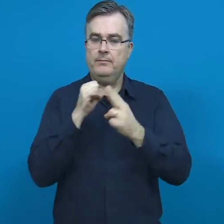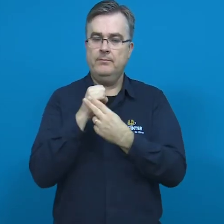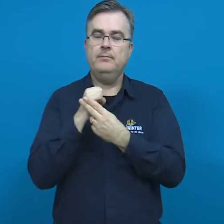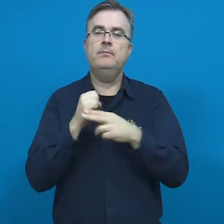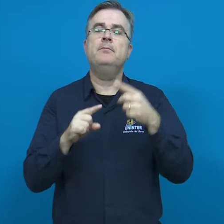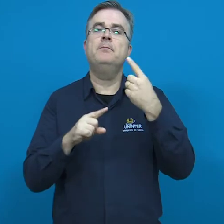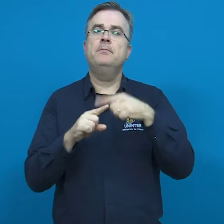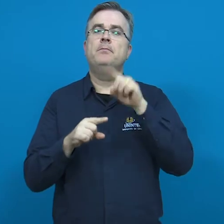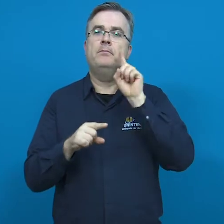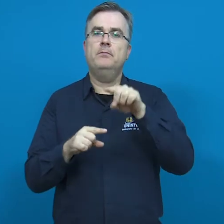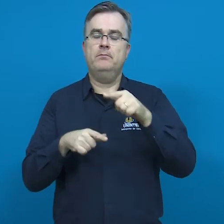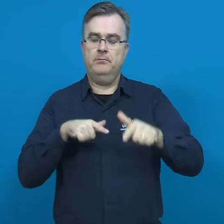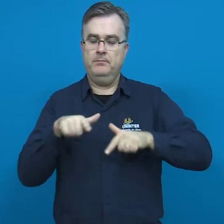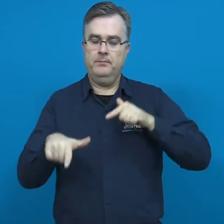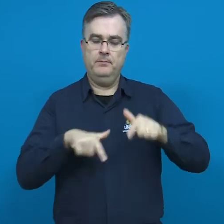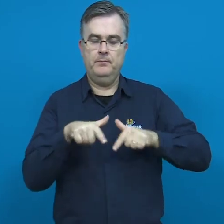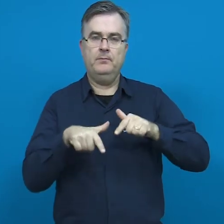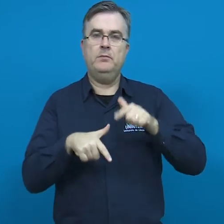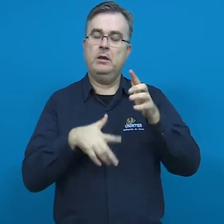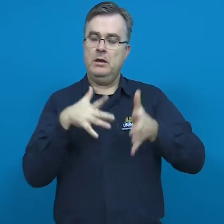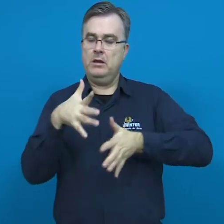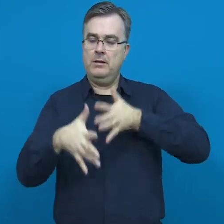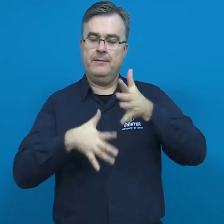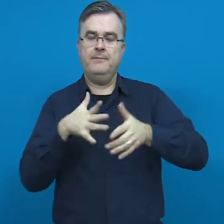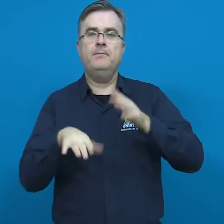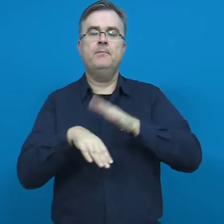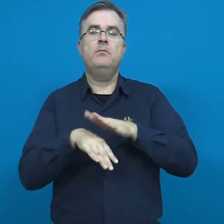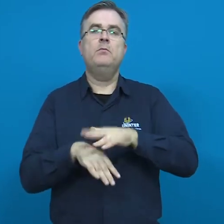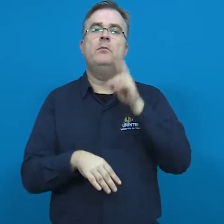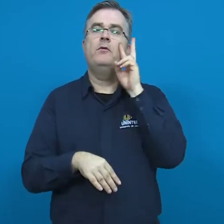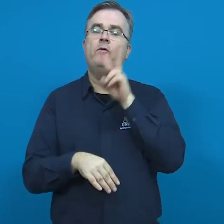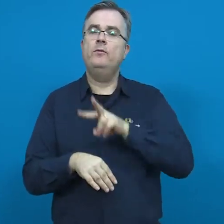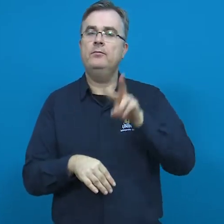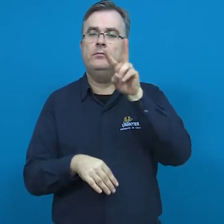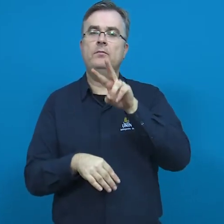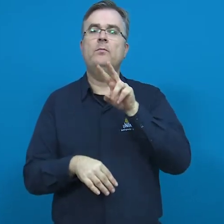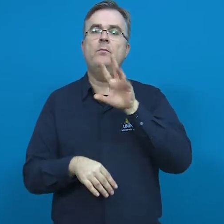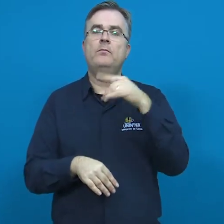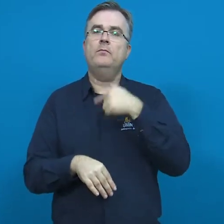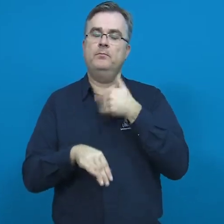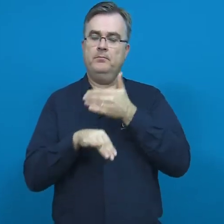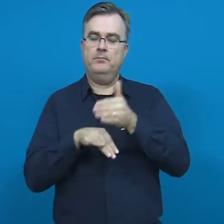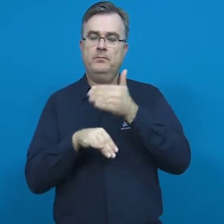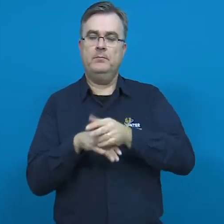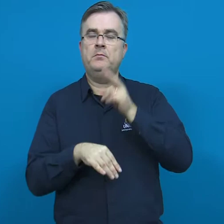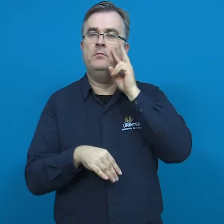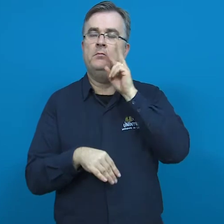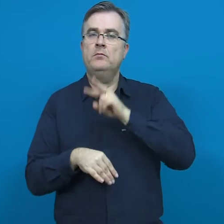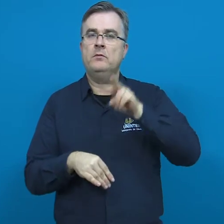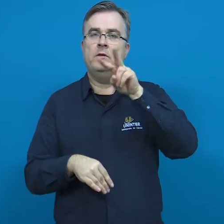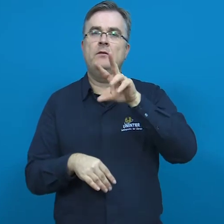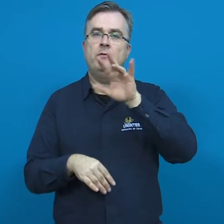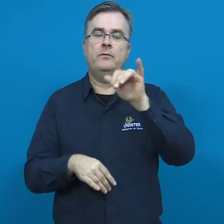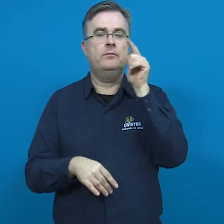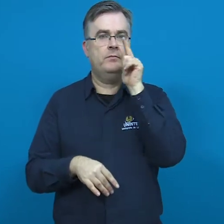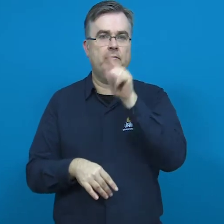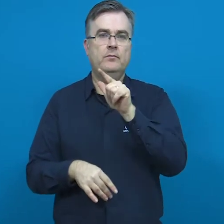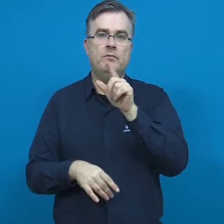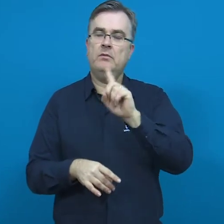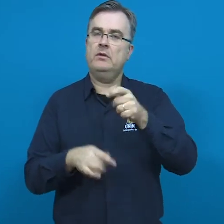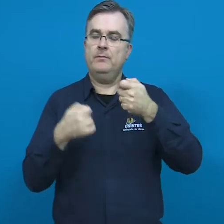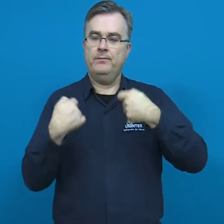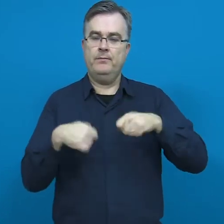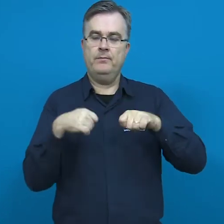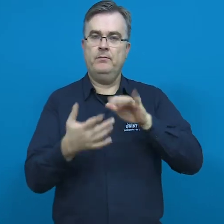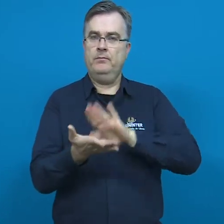Uninter, porque esse é o trabalho da Libras, né? Ela é visual, então vamos treinar o visual que vocês vão